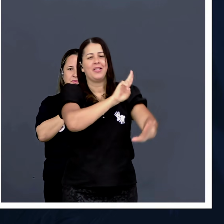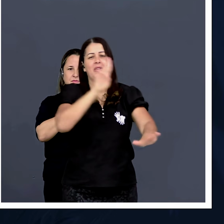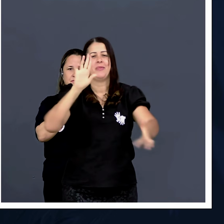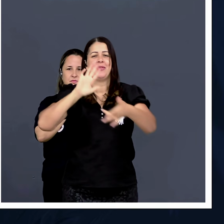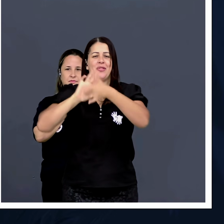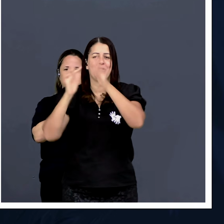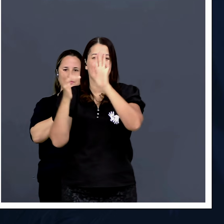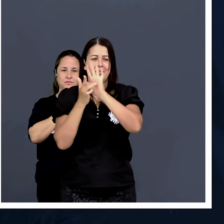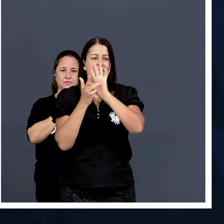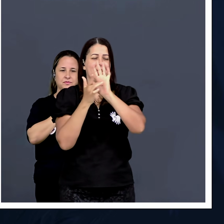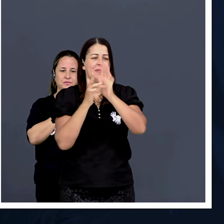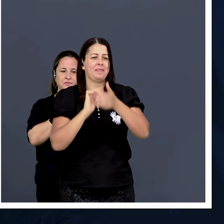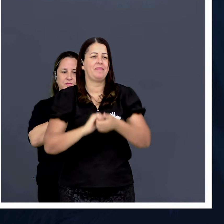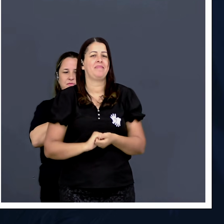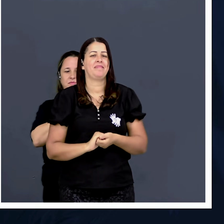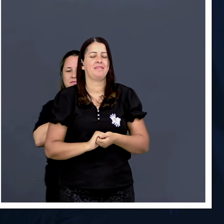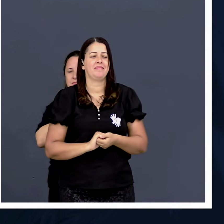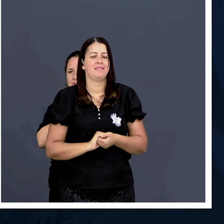Jesus.